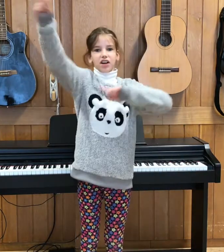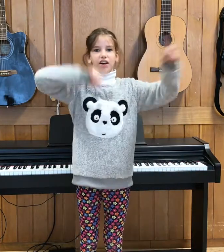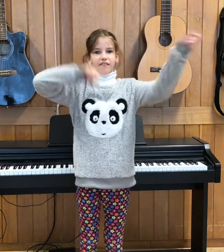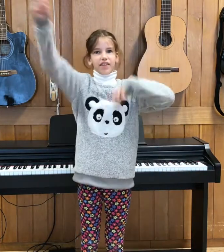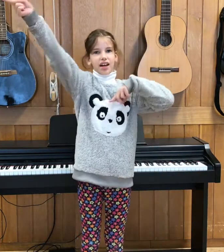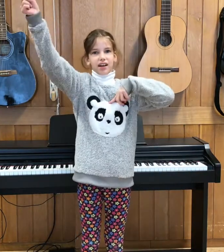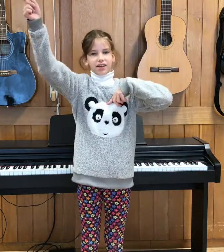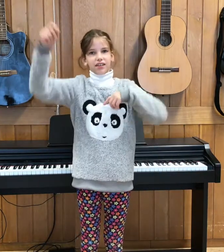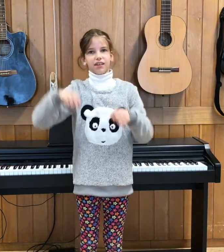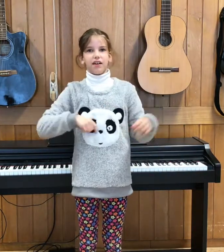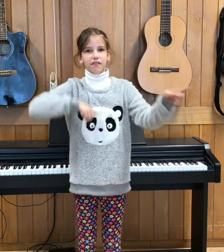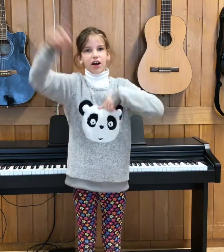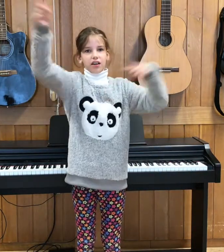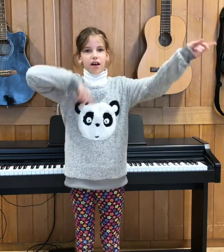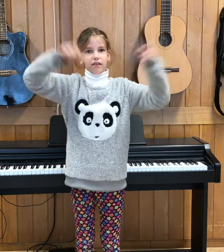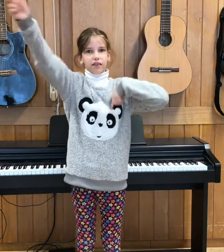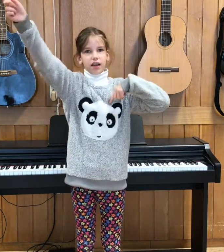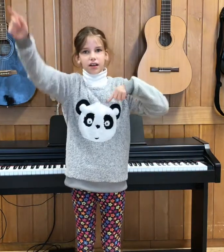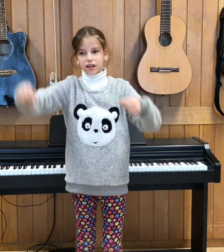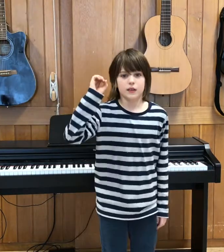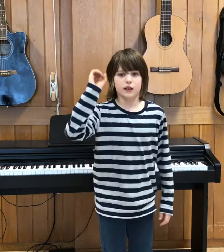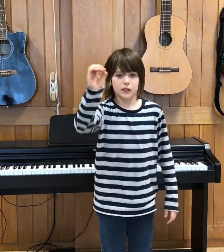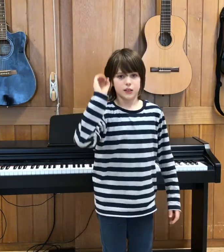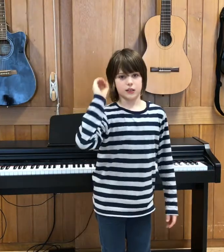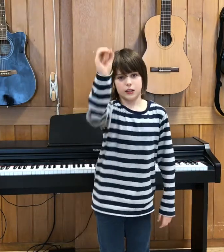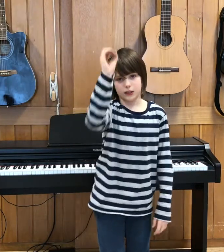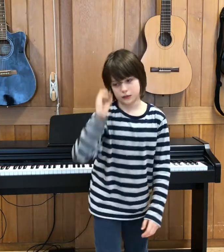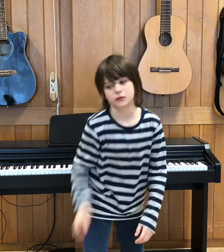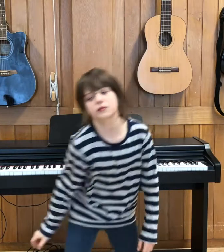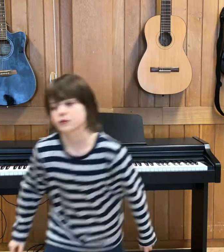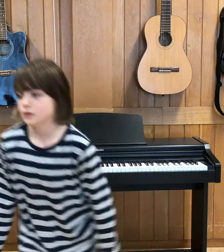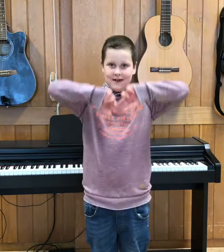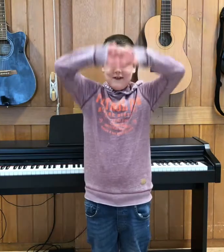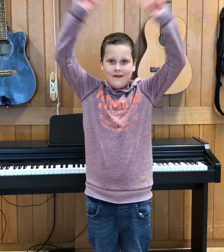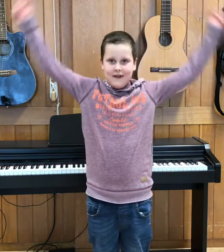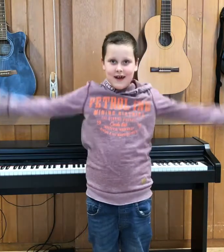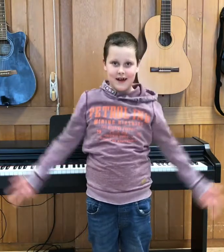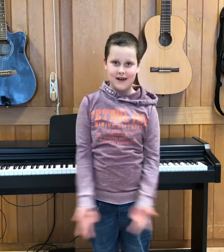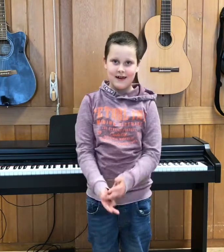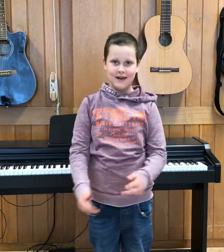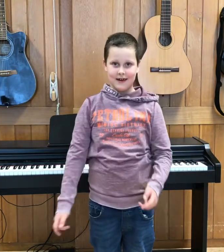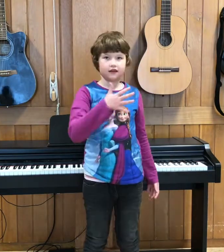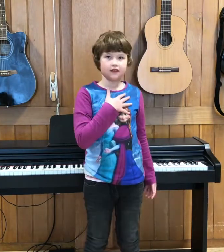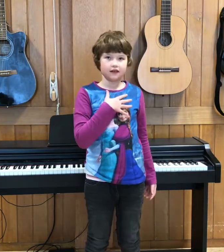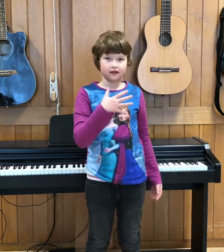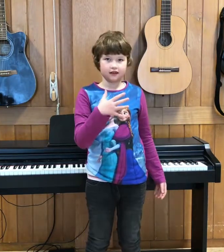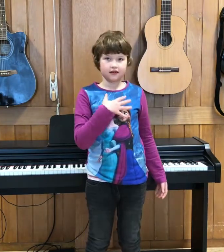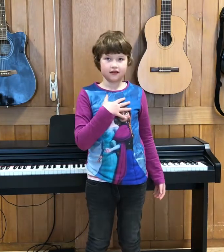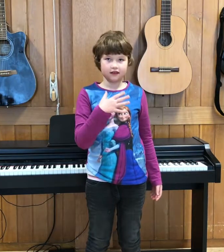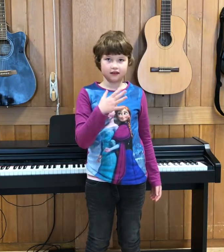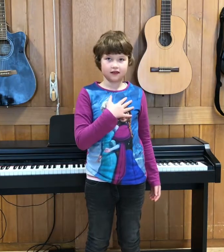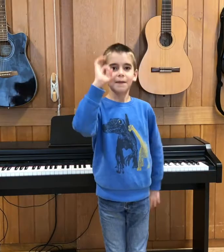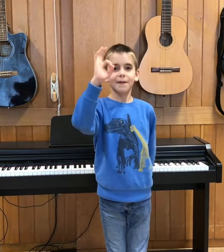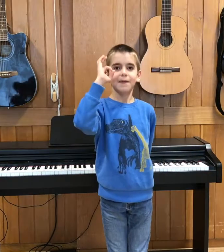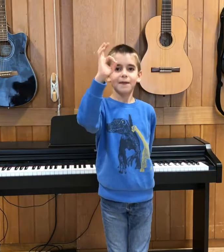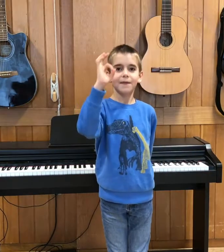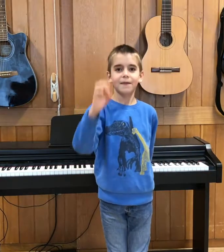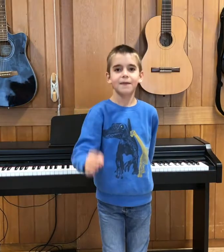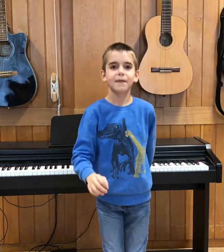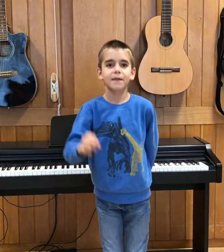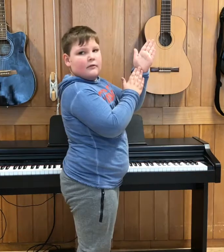ein Feuerwerk, Feuerwerk Die ganze Welt kann uns gern